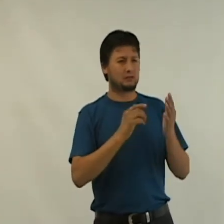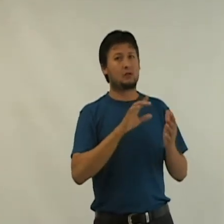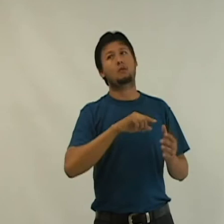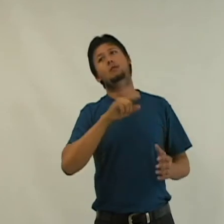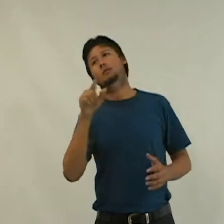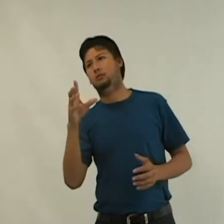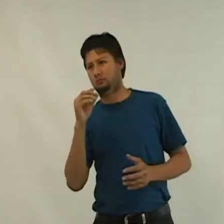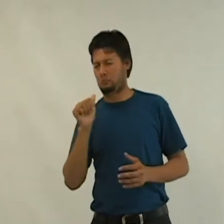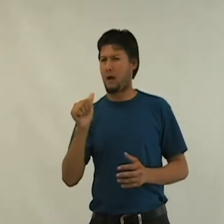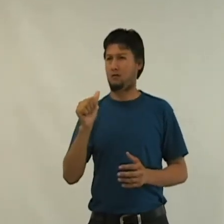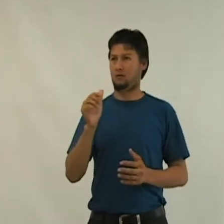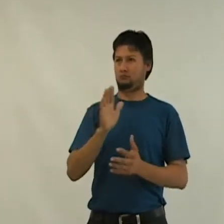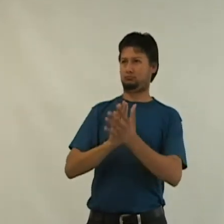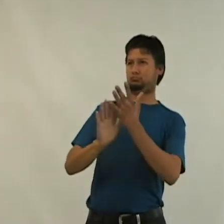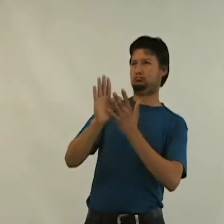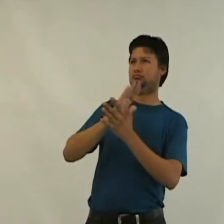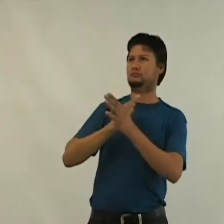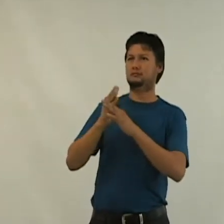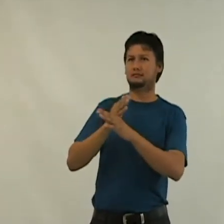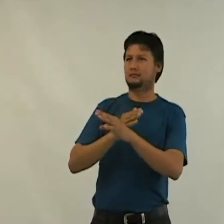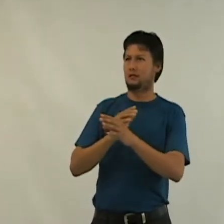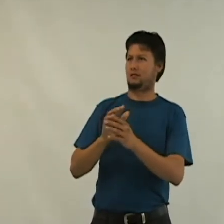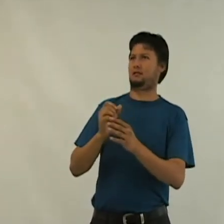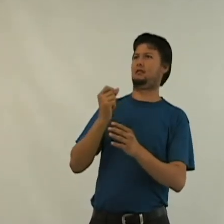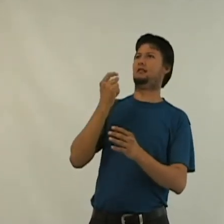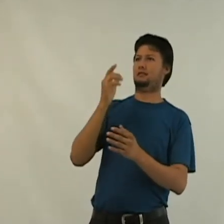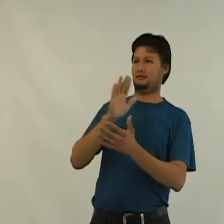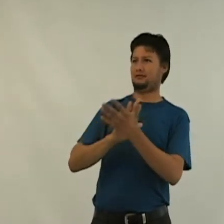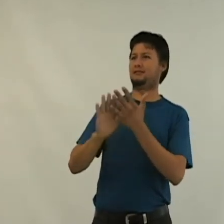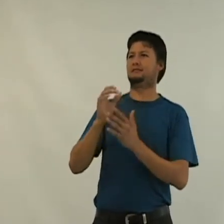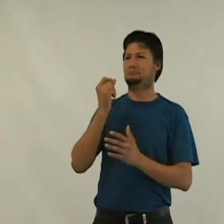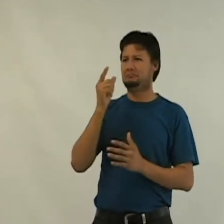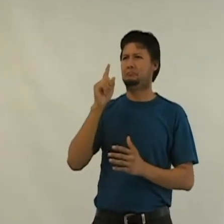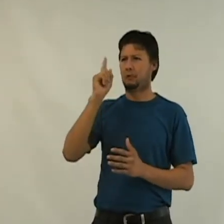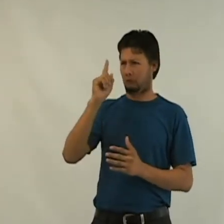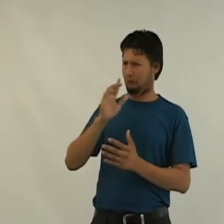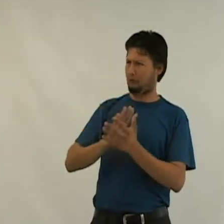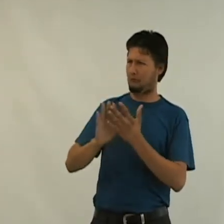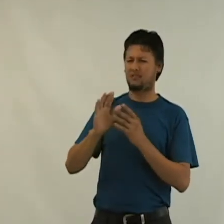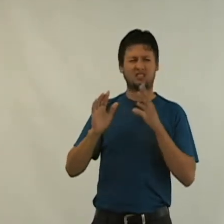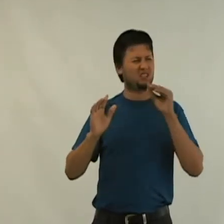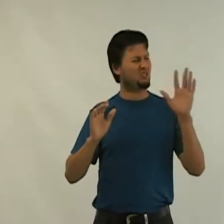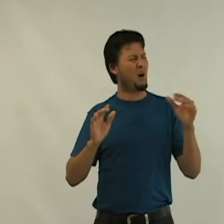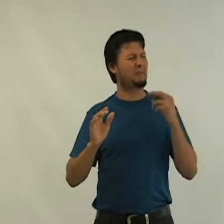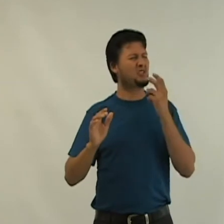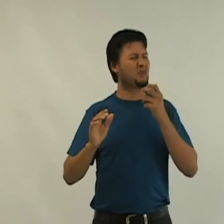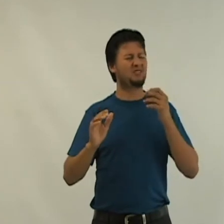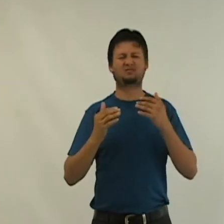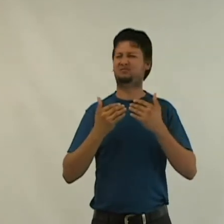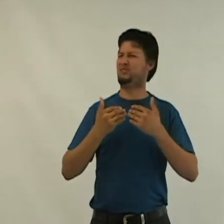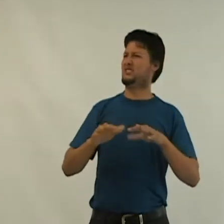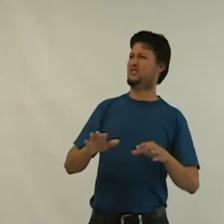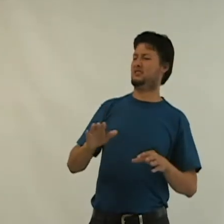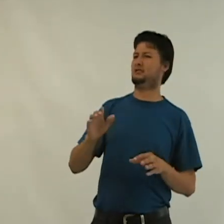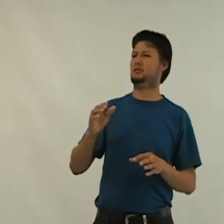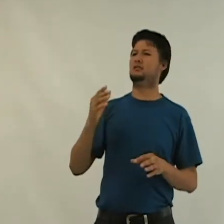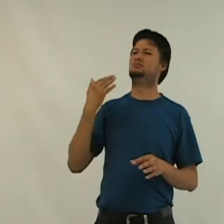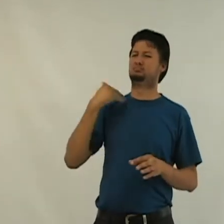No hacían señas. Había otra escuela donde hacían señas y estaba entendiendo, veía que la profesora hacía señas. Era bien diferente que la escuela de